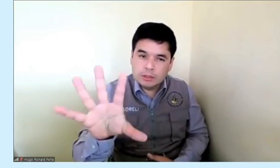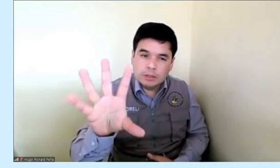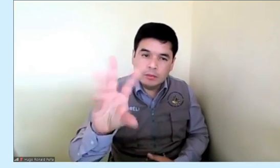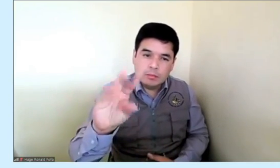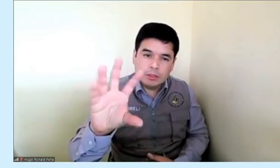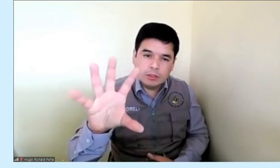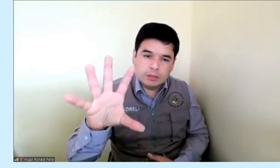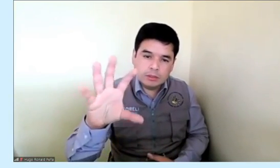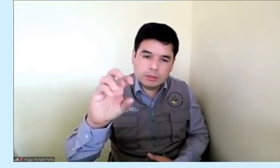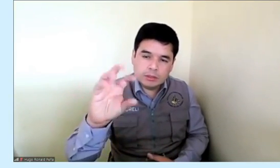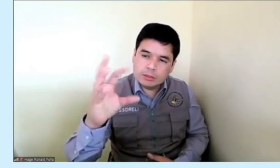La pregunta